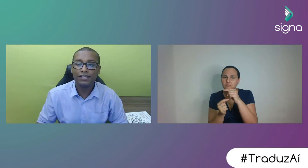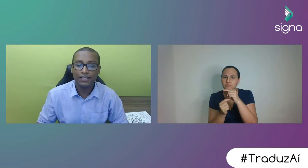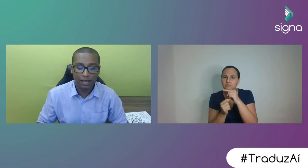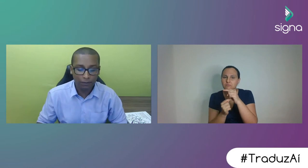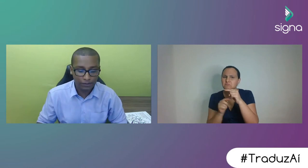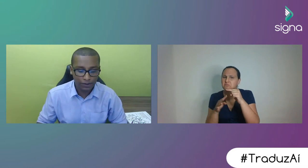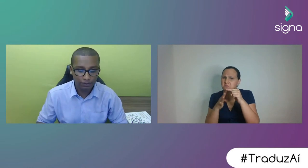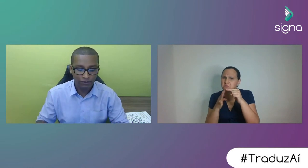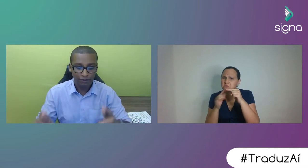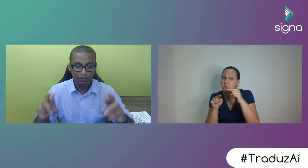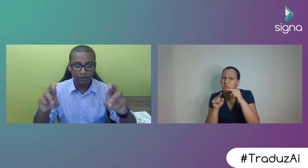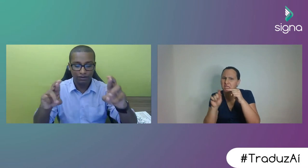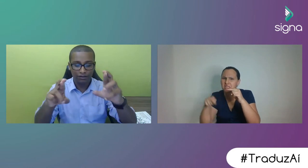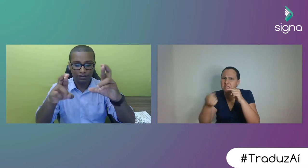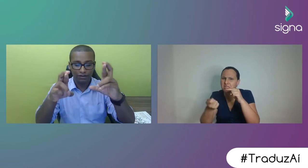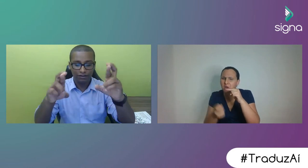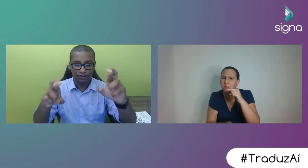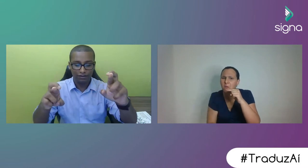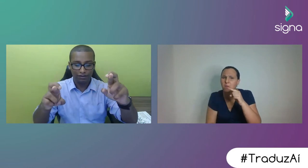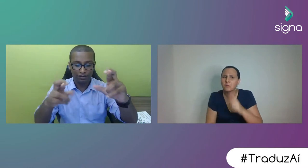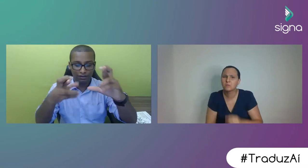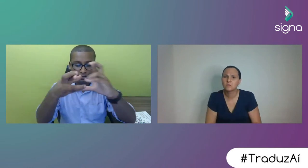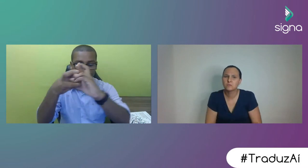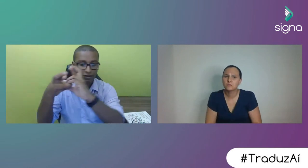Vocês conhecem esse sinal, pessoal?